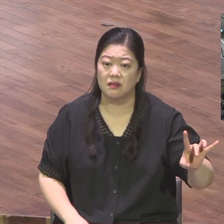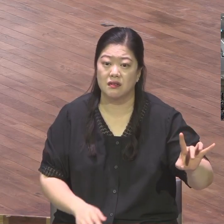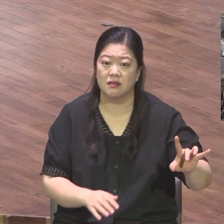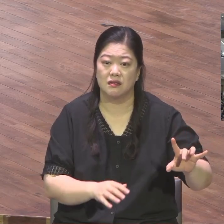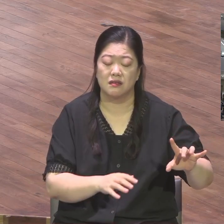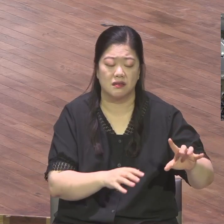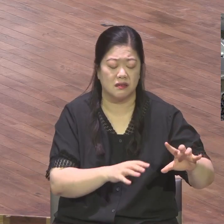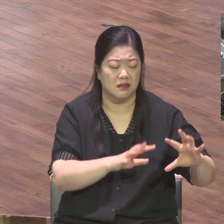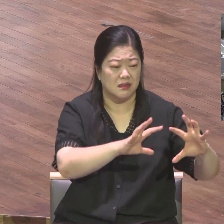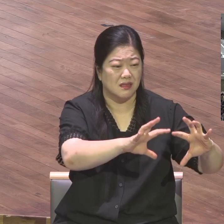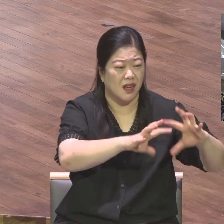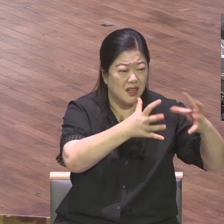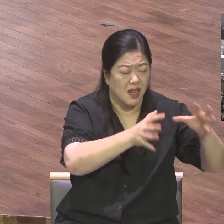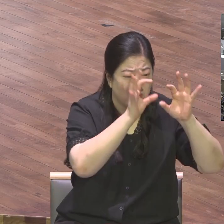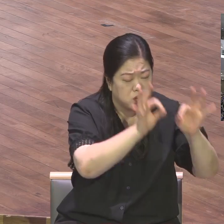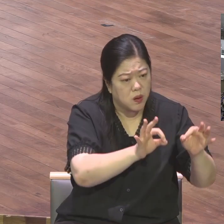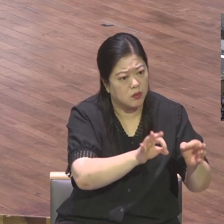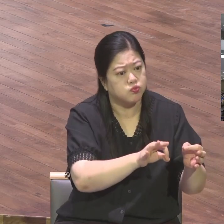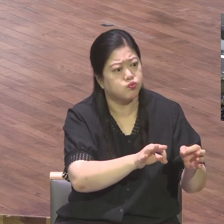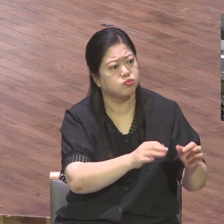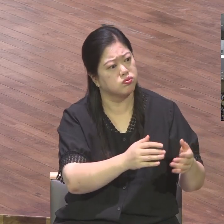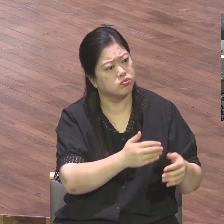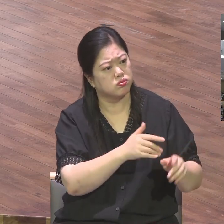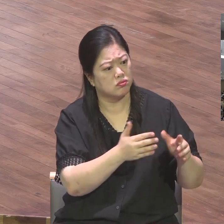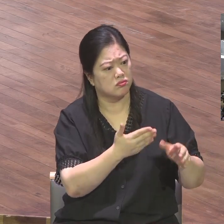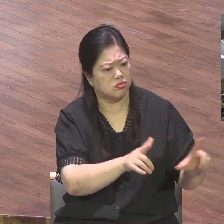더욱 불쌍한 자이니라.